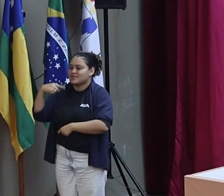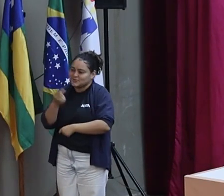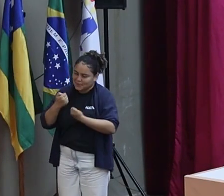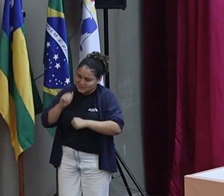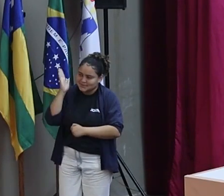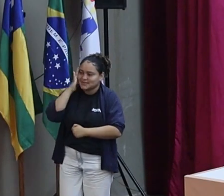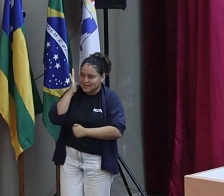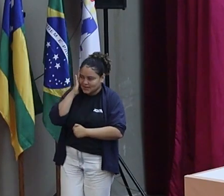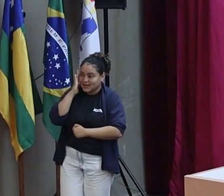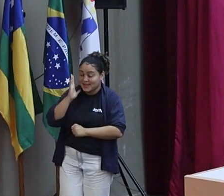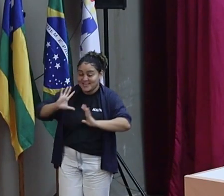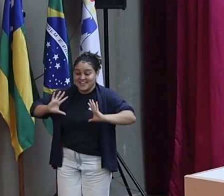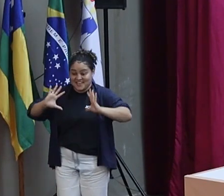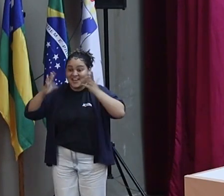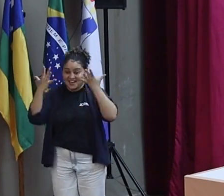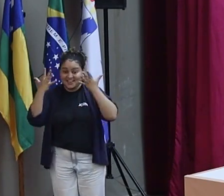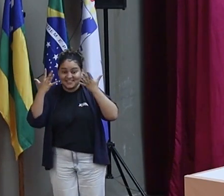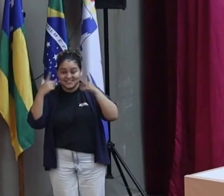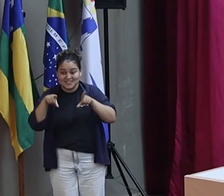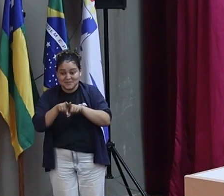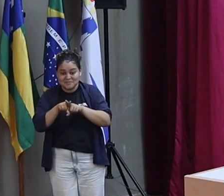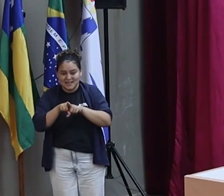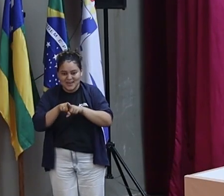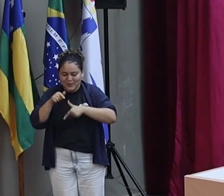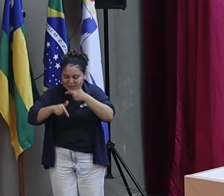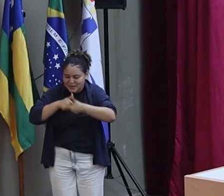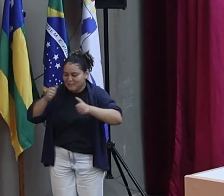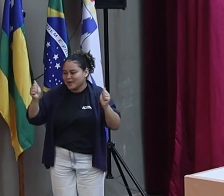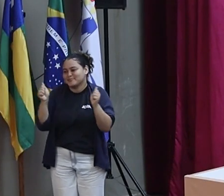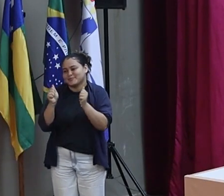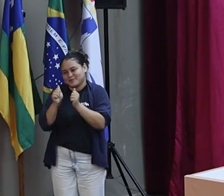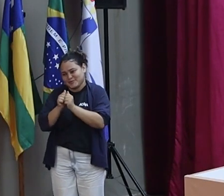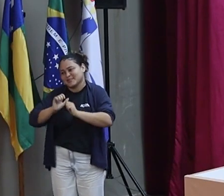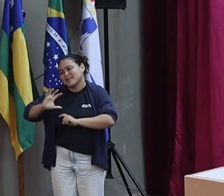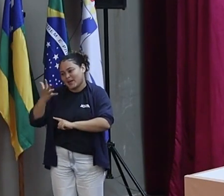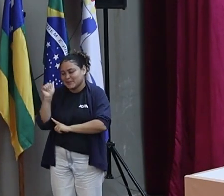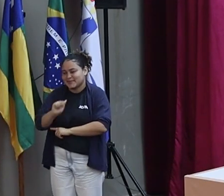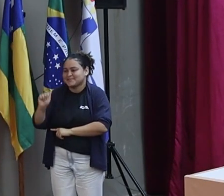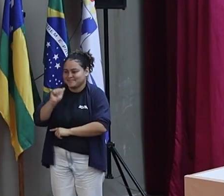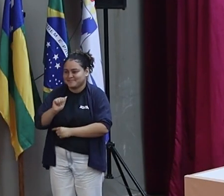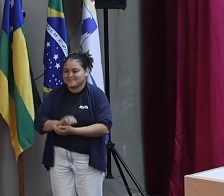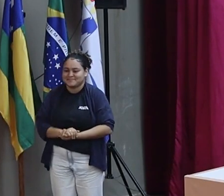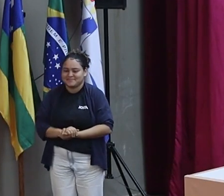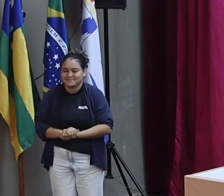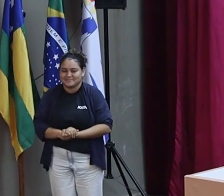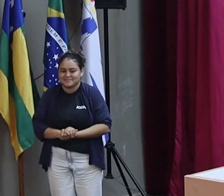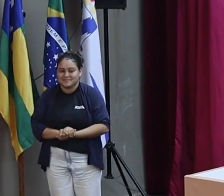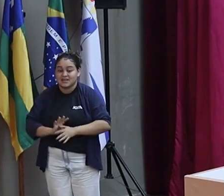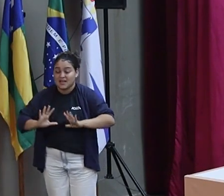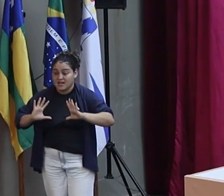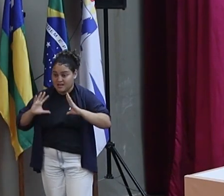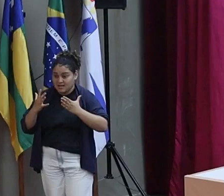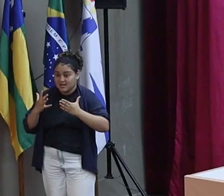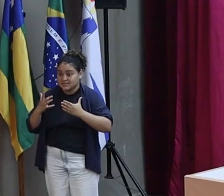e, de alguma forma, celebrarmos, né, todo esse trabalho coletivo, né, que é produzido pelas associações. Nesse movimento, a gente